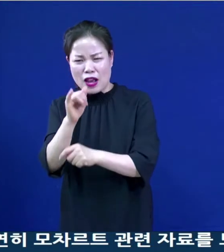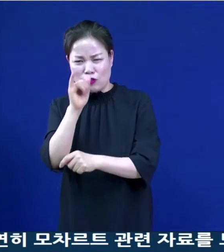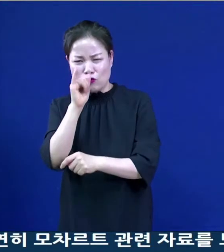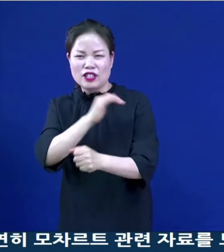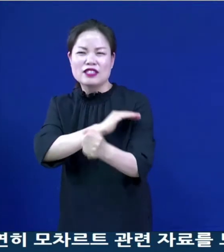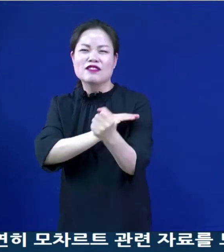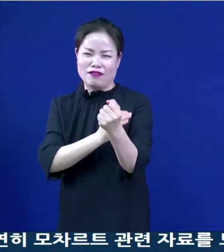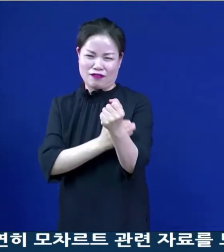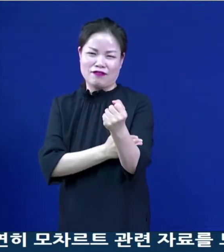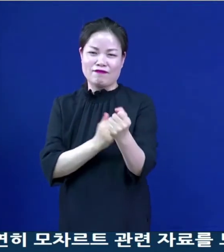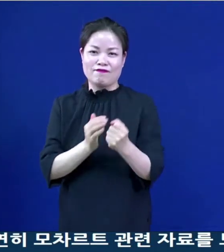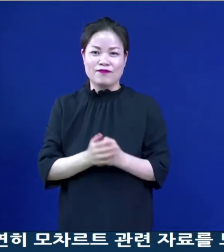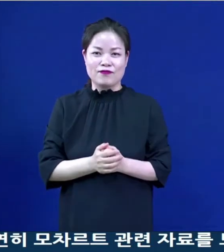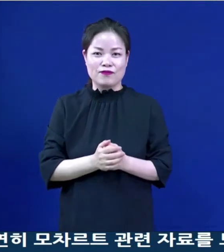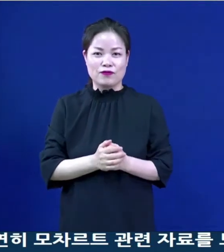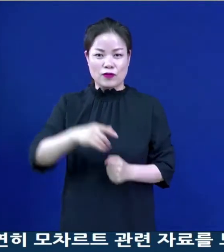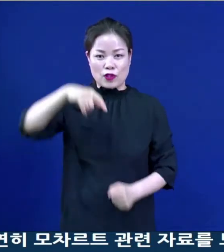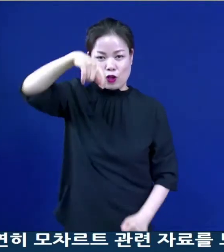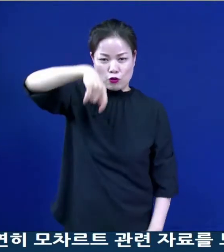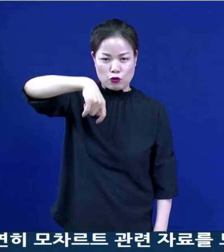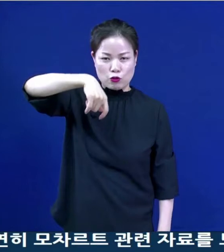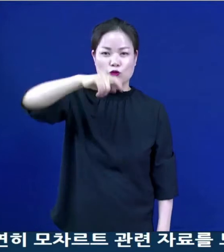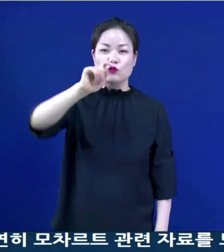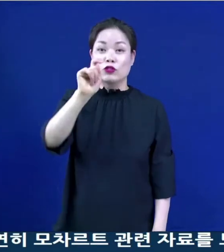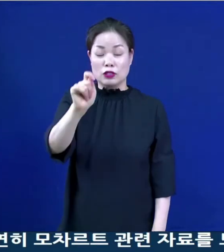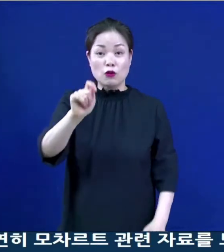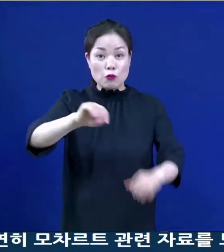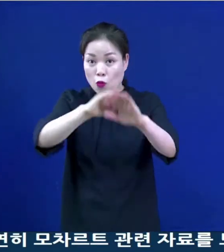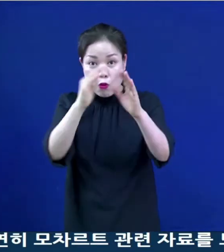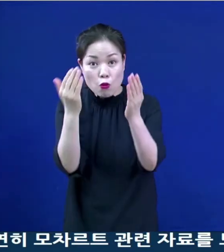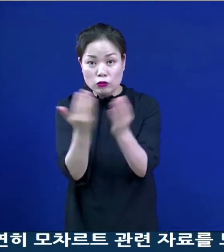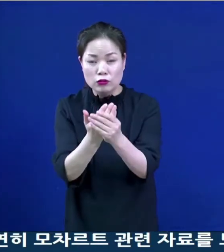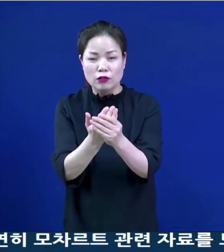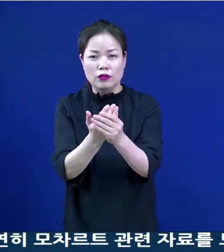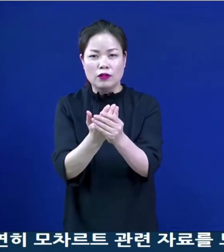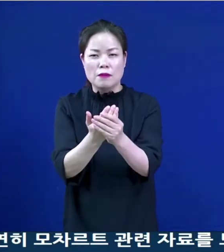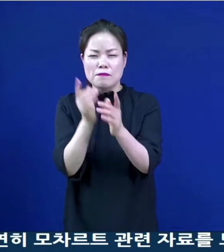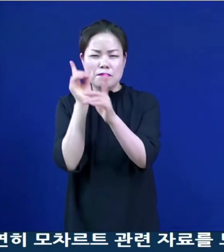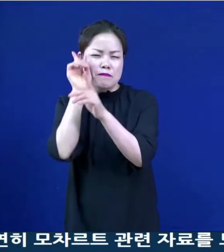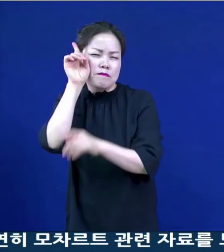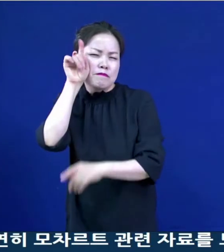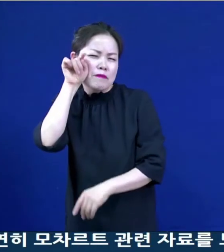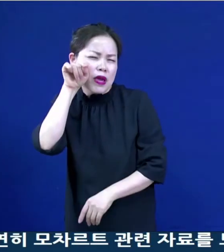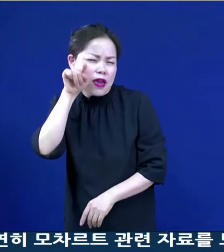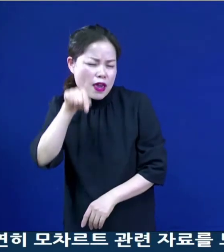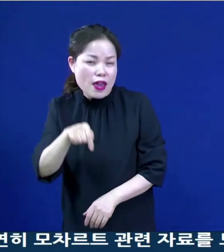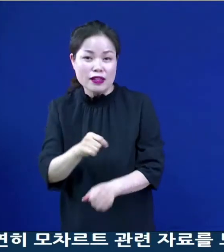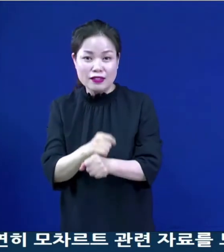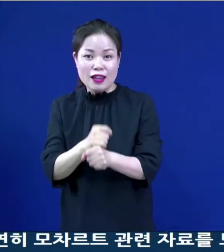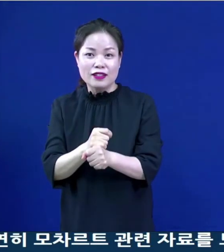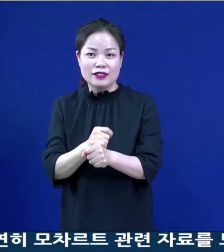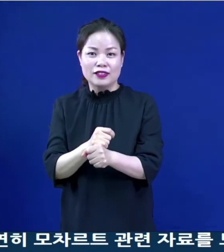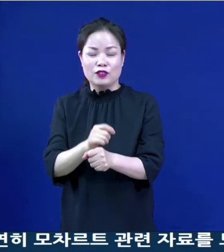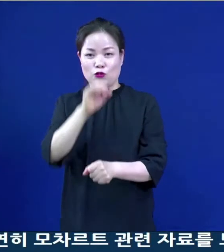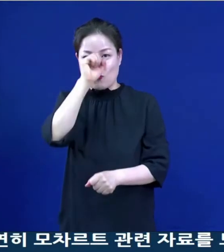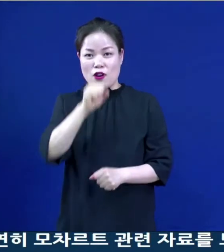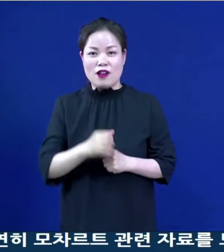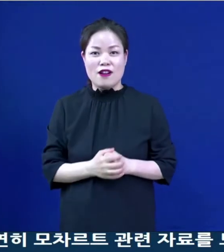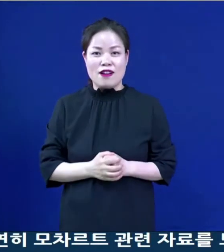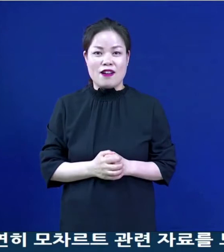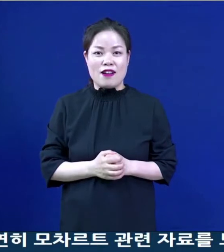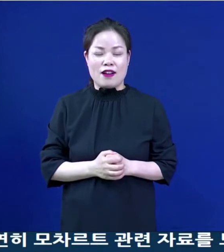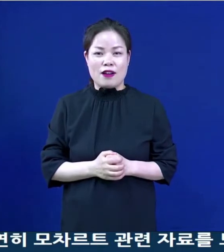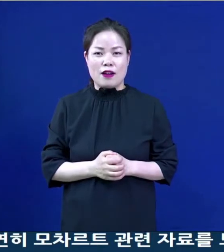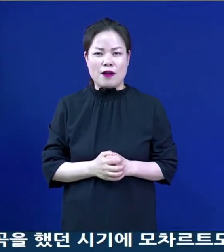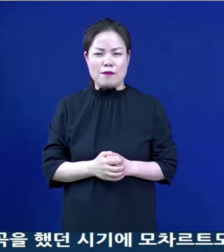날마다 하는 게. 큐티도 날마다, 모든 게 그렇죠. 날마다 하는 게 능력입니다. 그런데 이